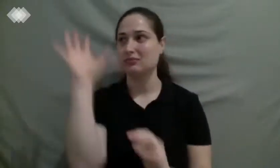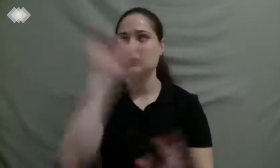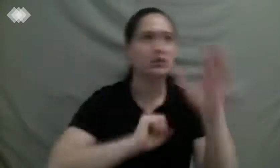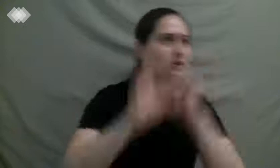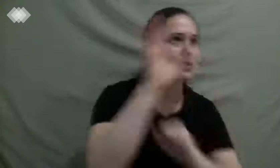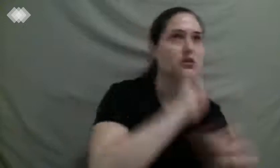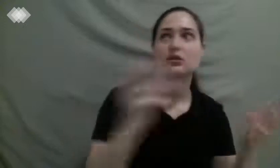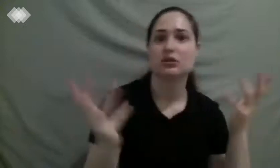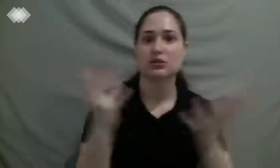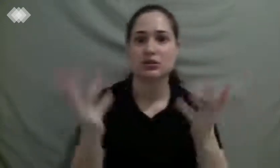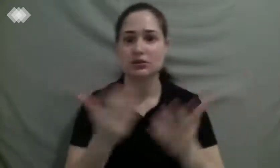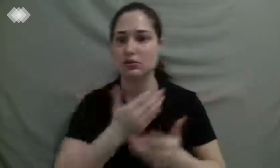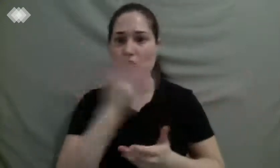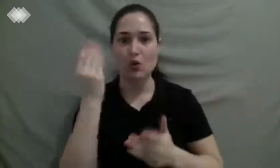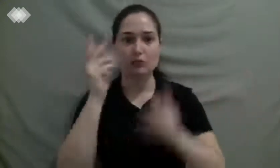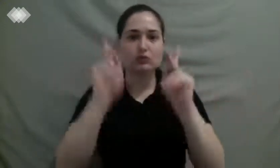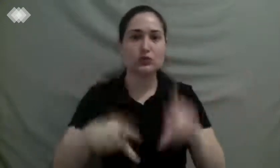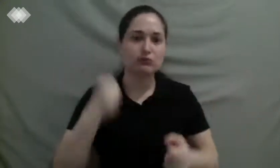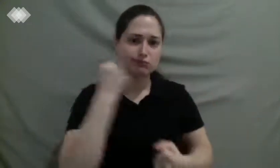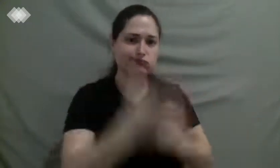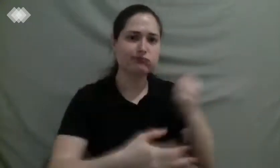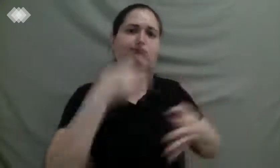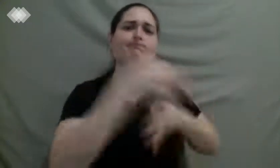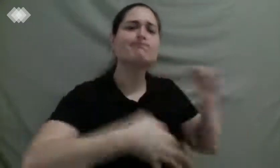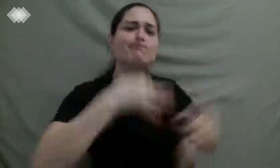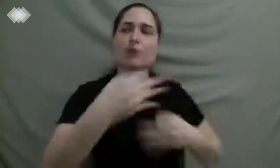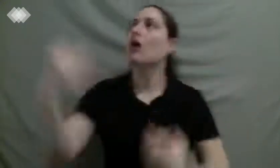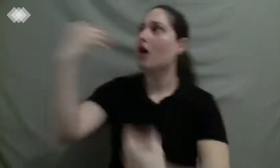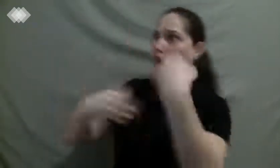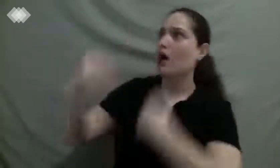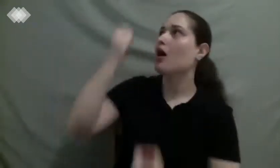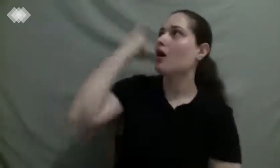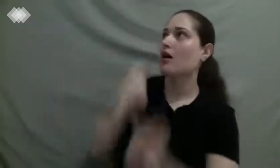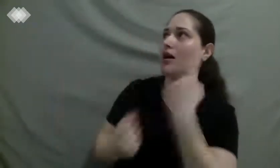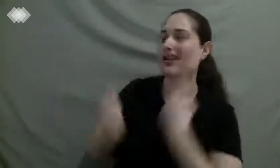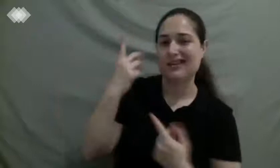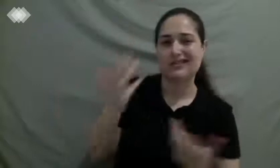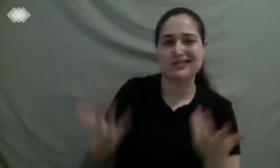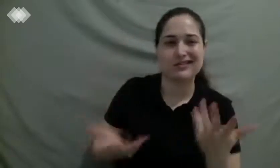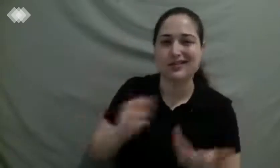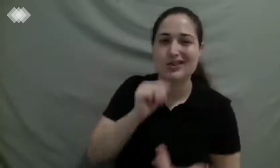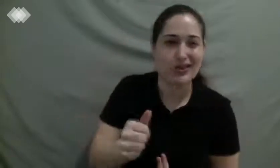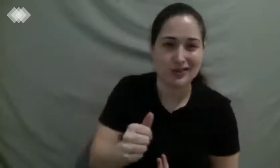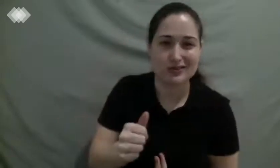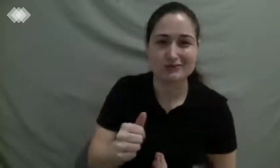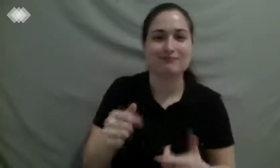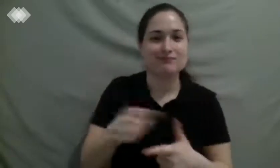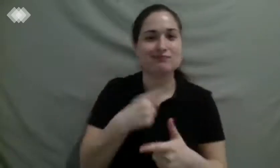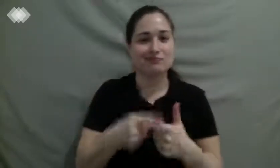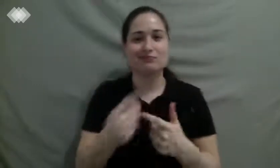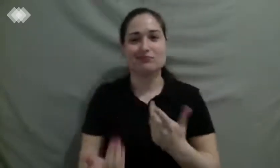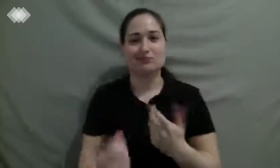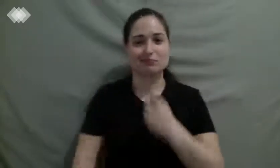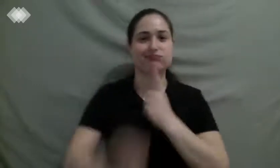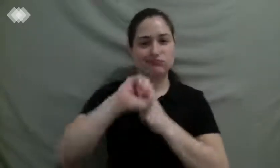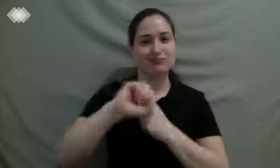de manera continua, pues no solamente la parte cognitiva, la parte emocional, la parte social se afecta, pero no